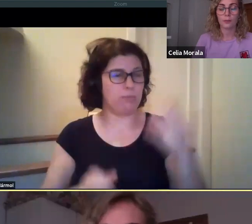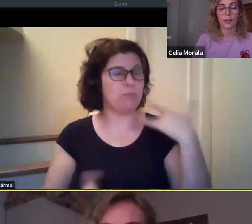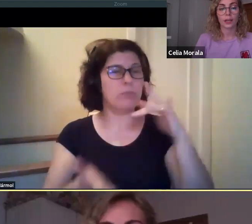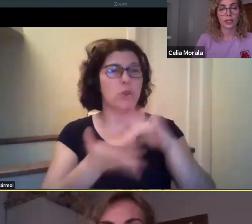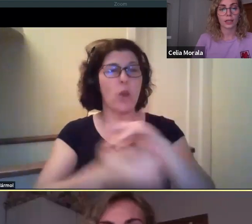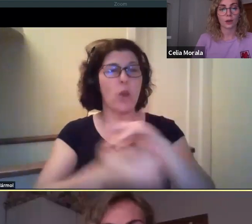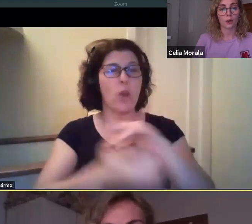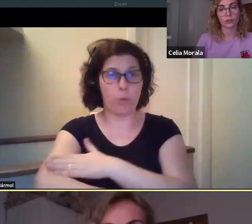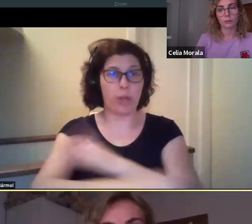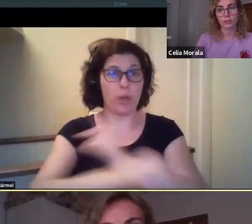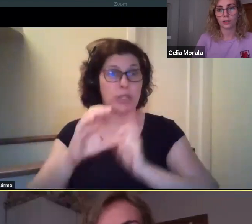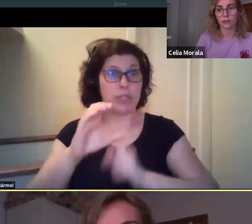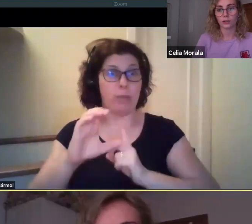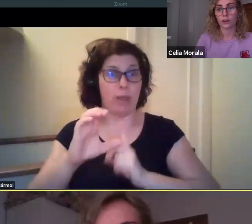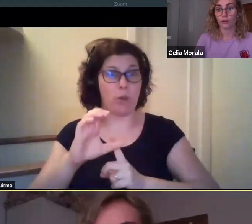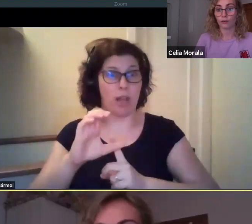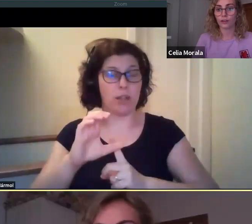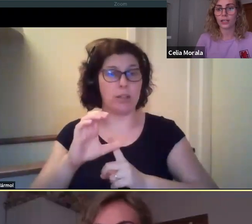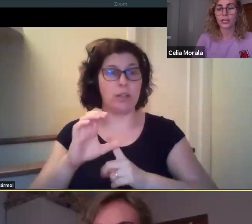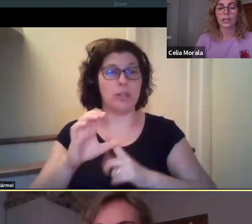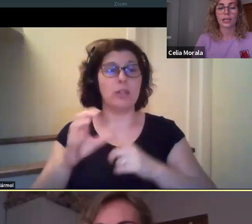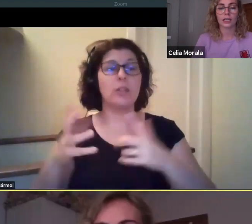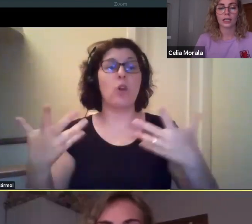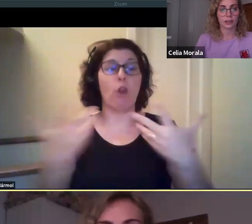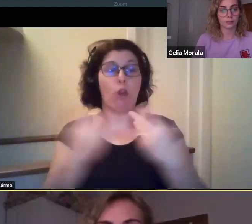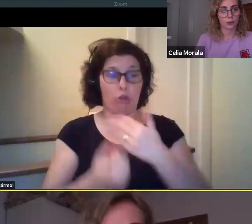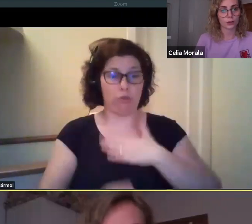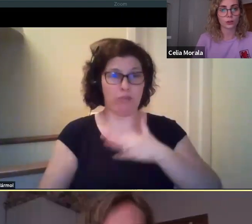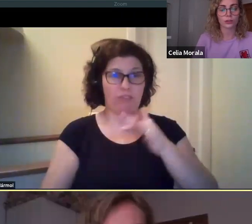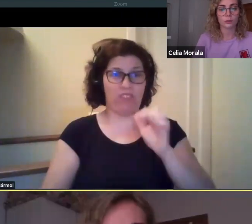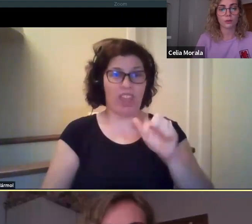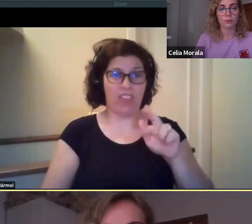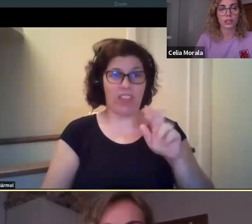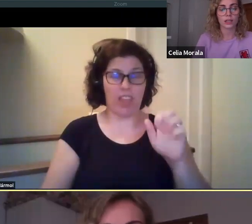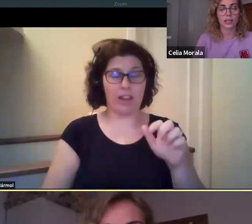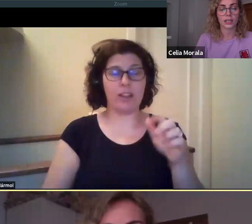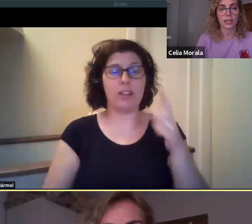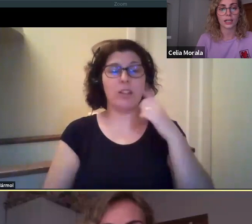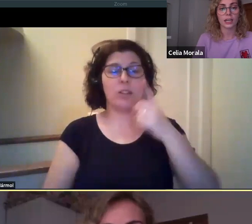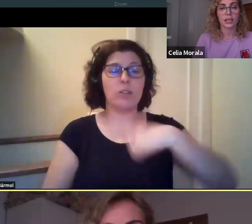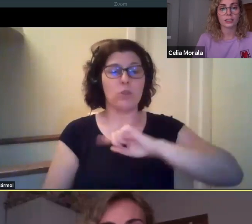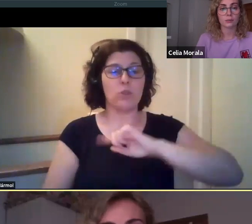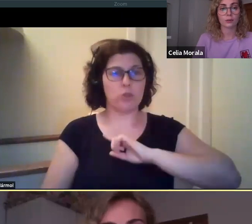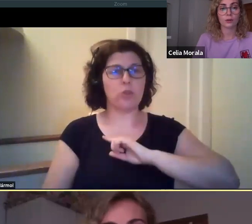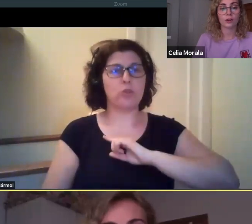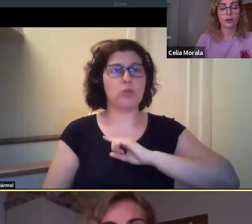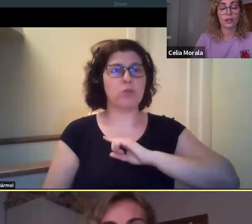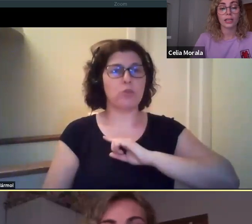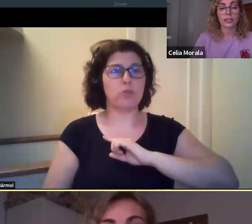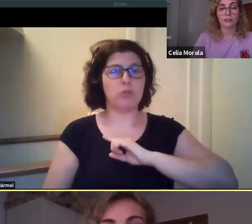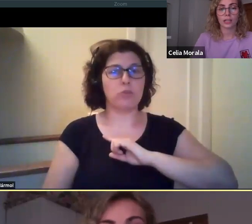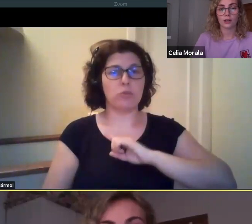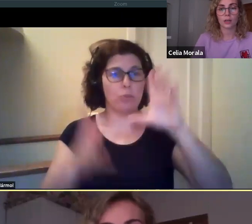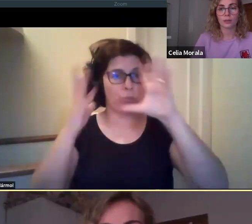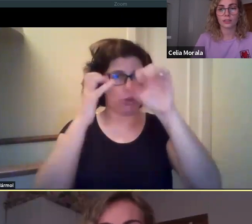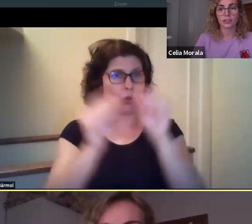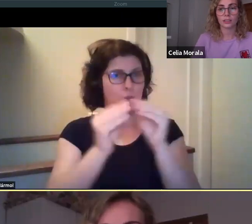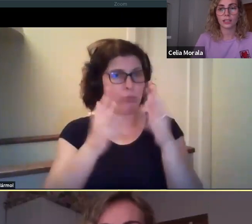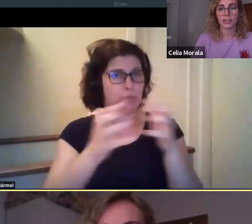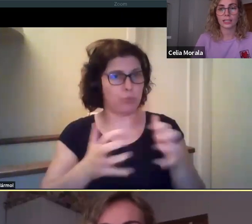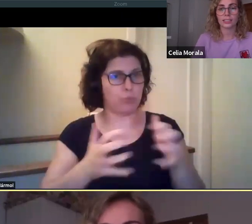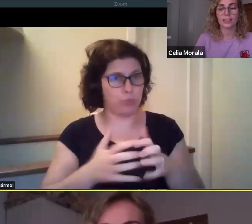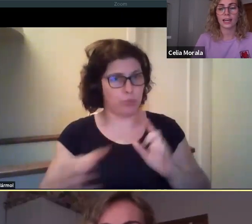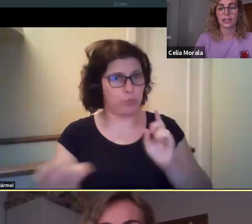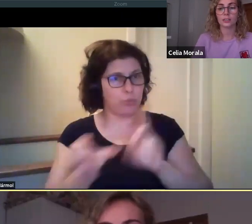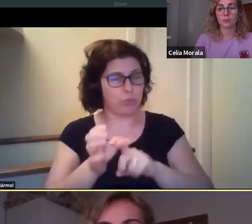Extremadura, conjuntamente con FEDER. Nosotros contribuimos a realizar este protocolo, que al final lo que